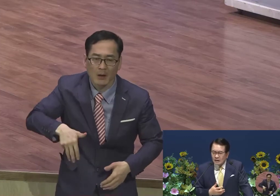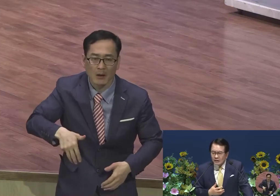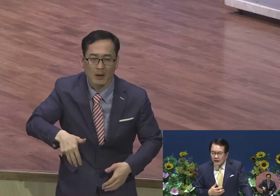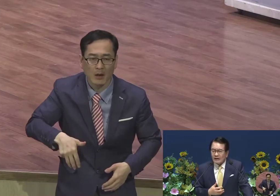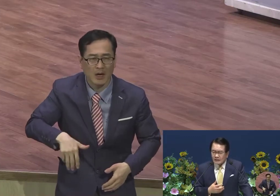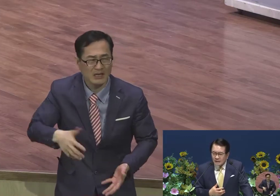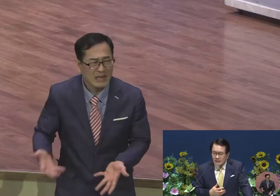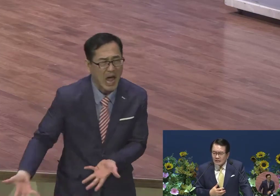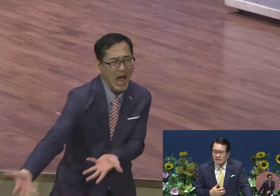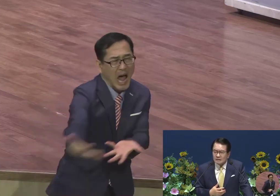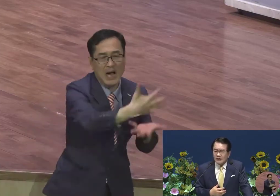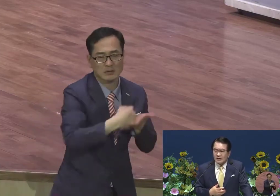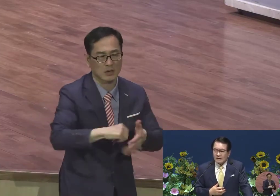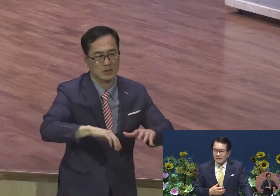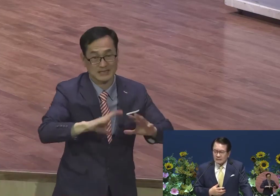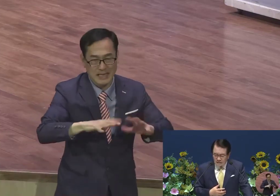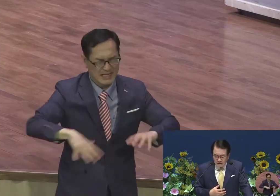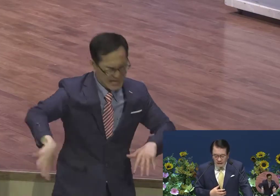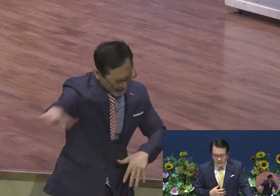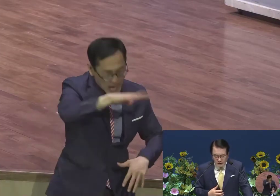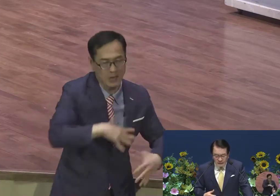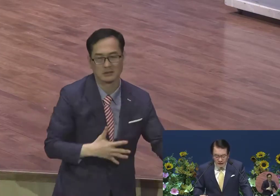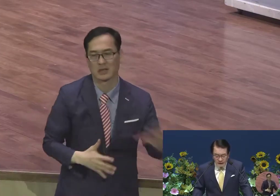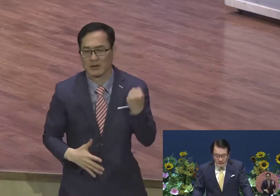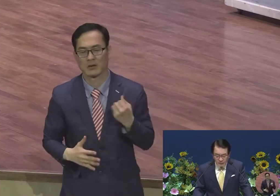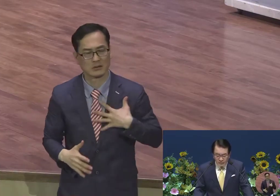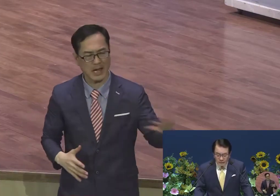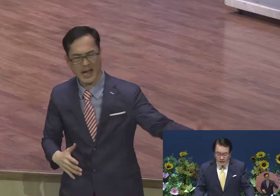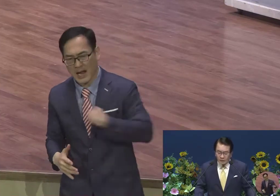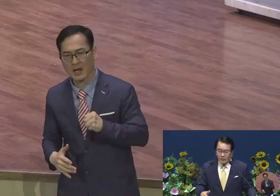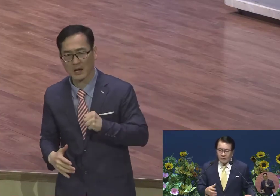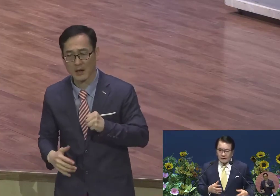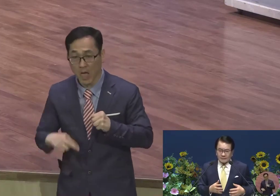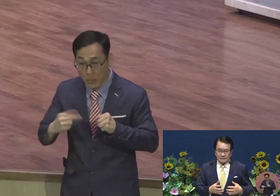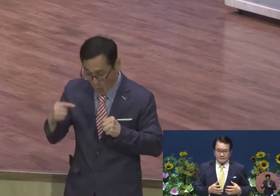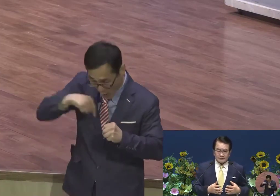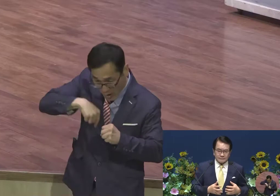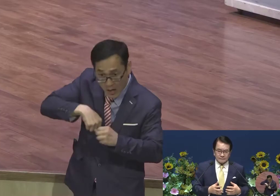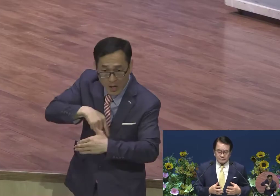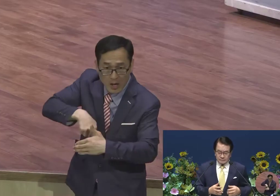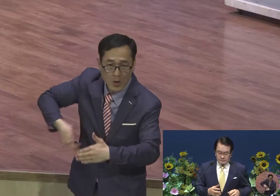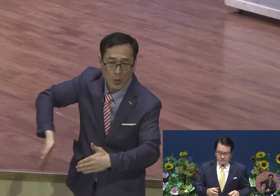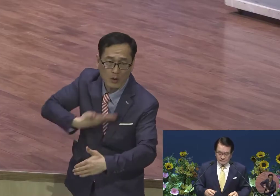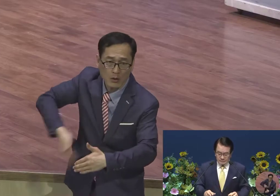허해 허전해 허해 뭔가 공허의 공간